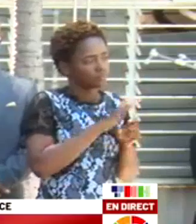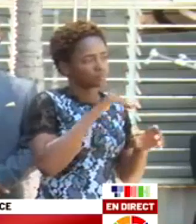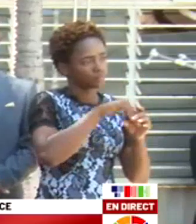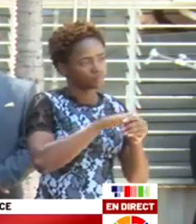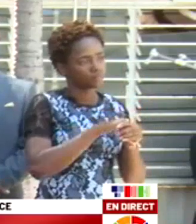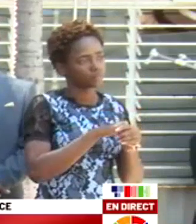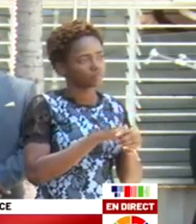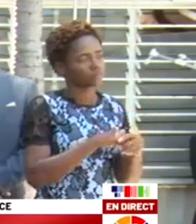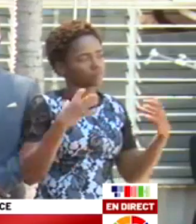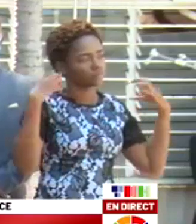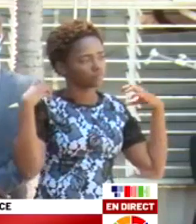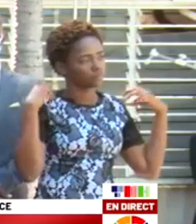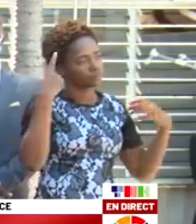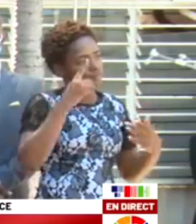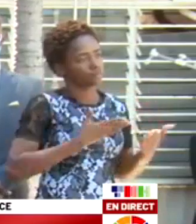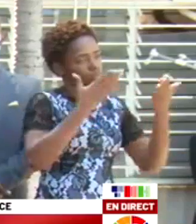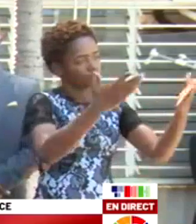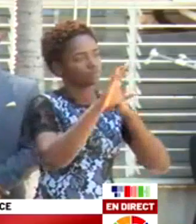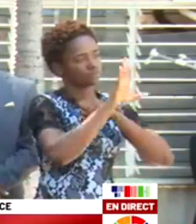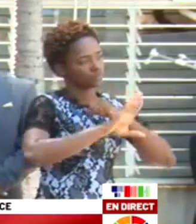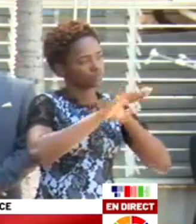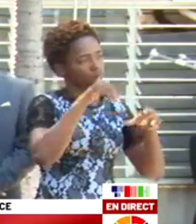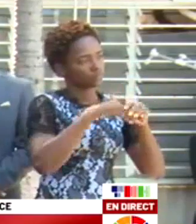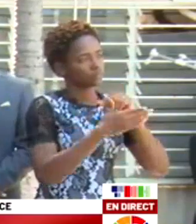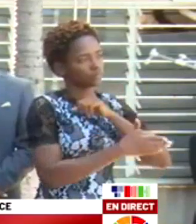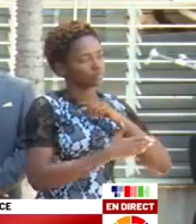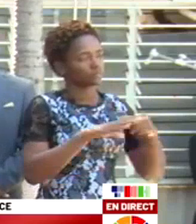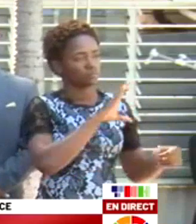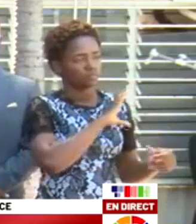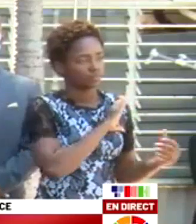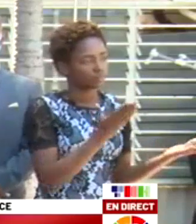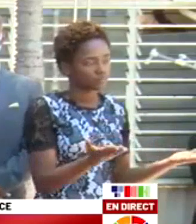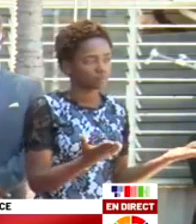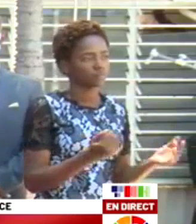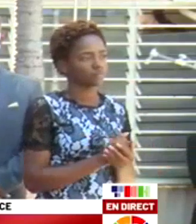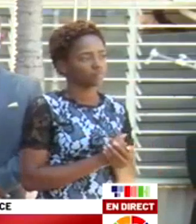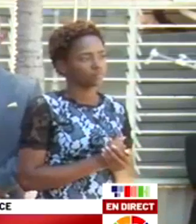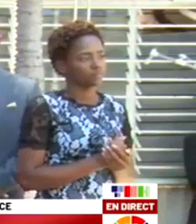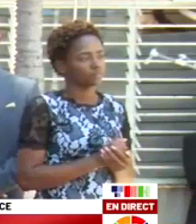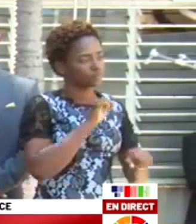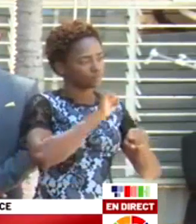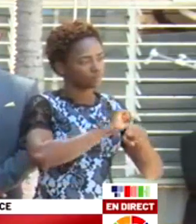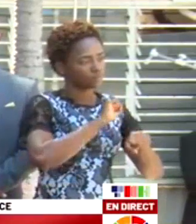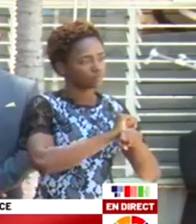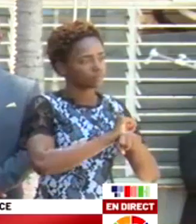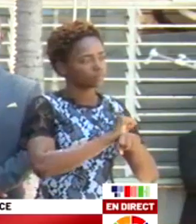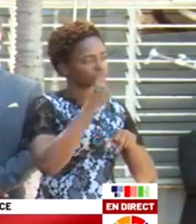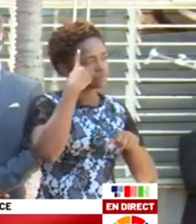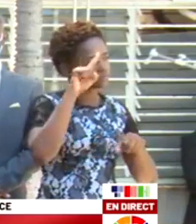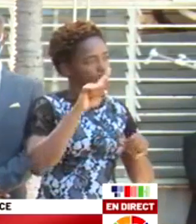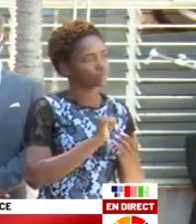dans l'autorité qui a pour mettre la sécurité dans le pays, la police en particulier, nous travaillons pour